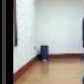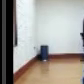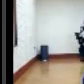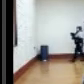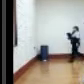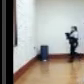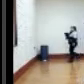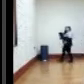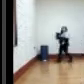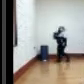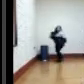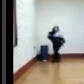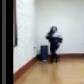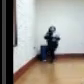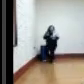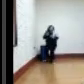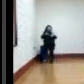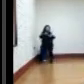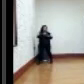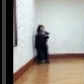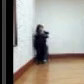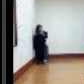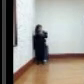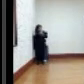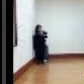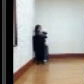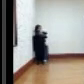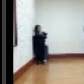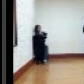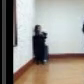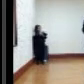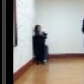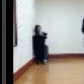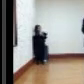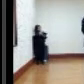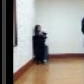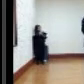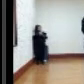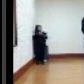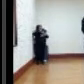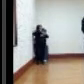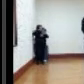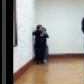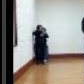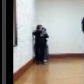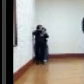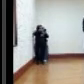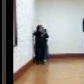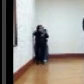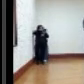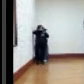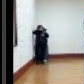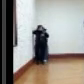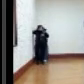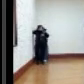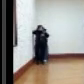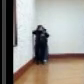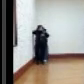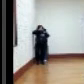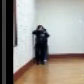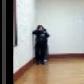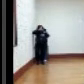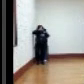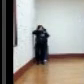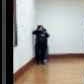Lo cual tenía razón, pero le decía yo, pero no ha adquirido las competencias. Bueno, entonces él vino y me llevó a ACEDES, que es una